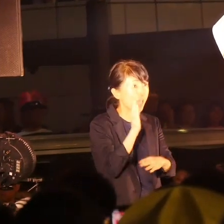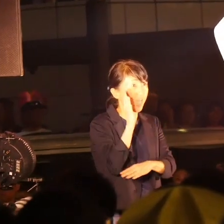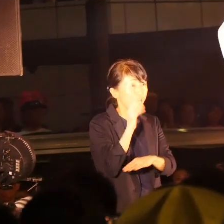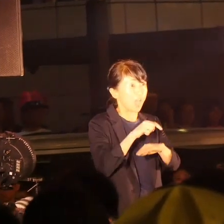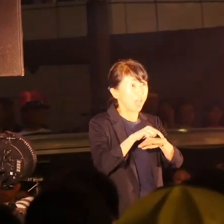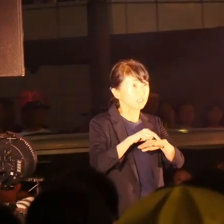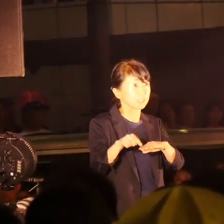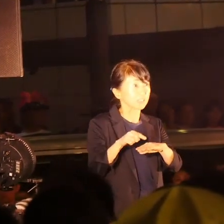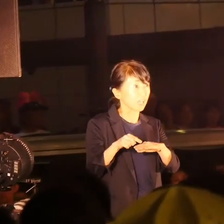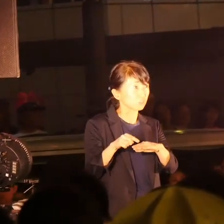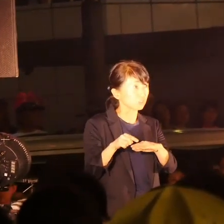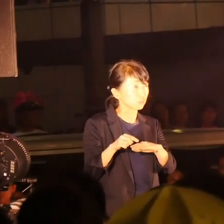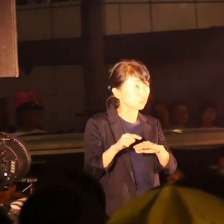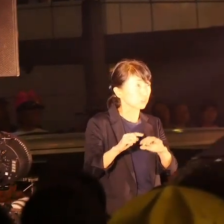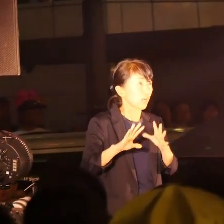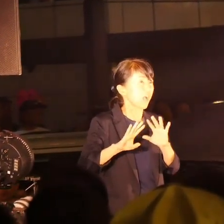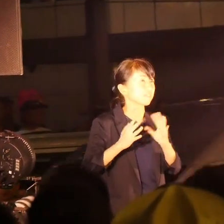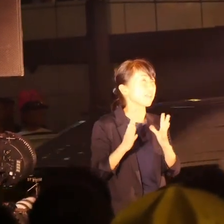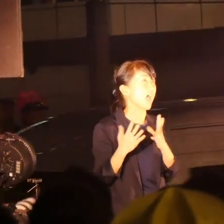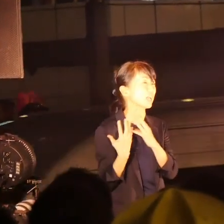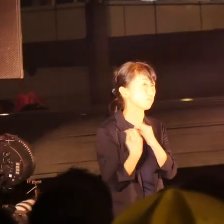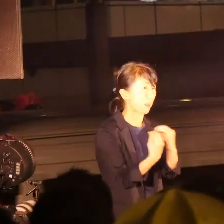こなかったのがこれまでの政治。